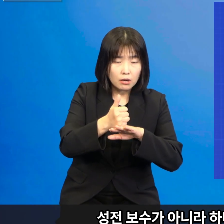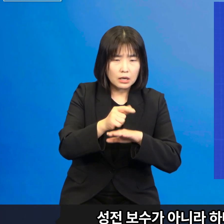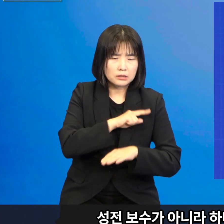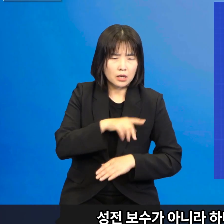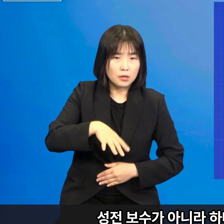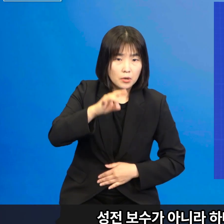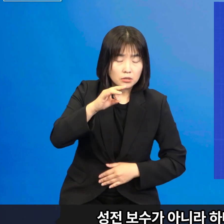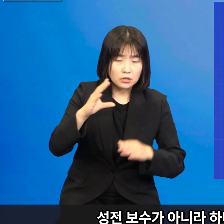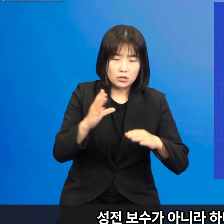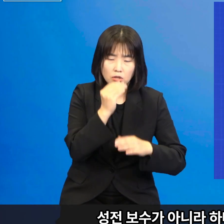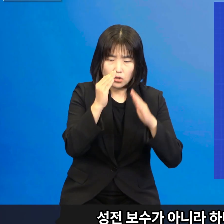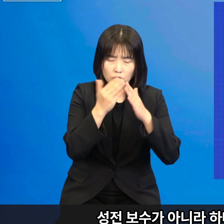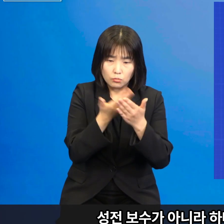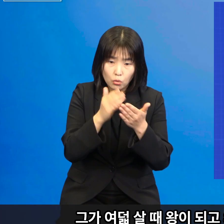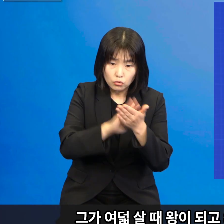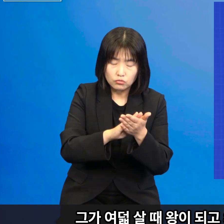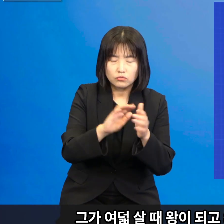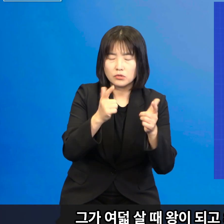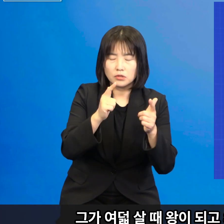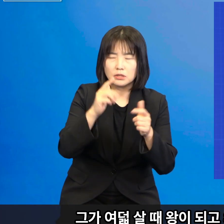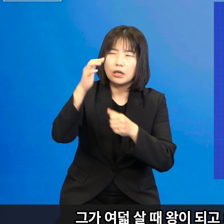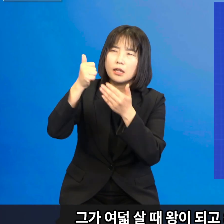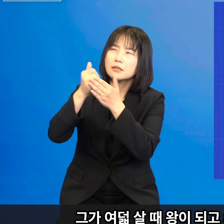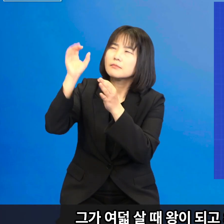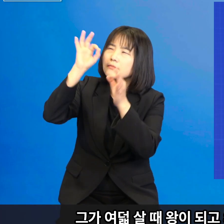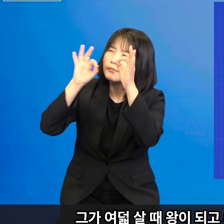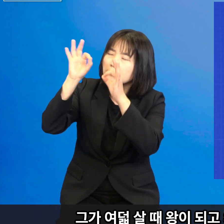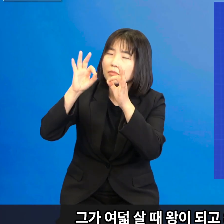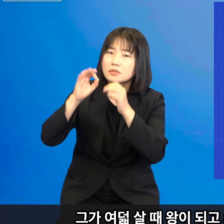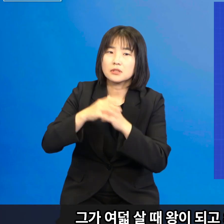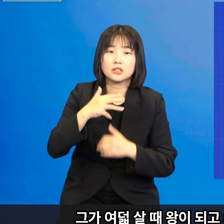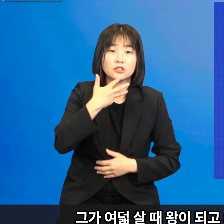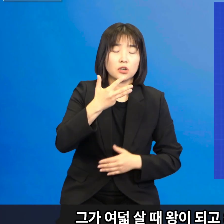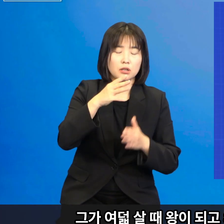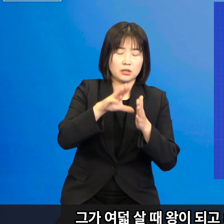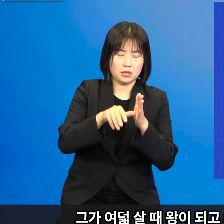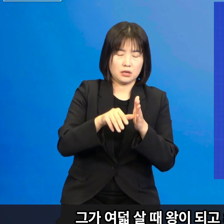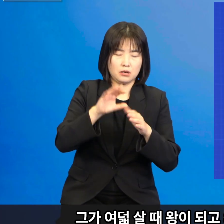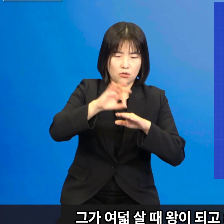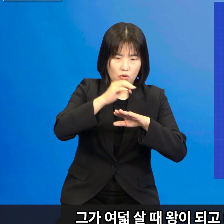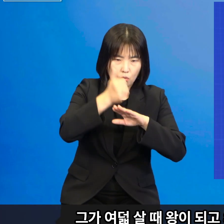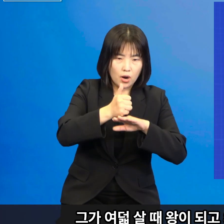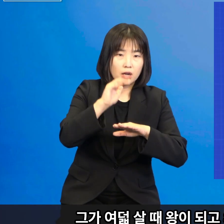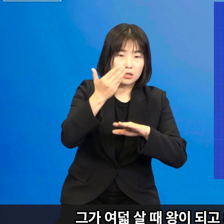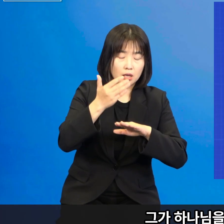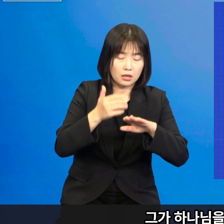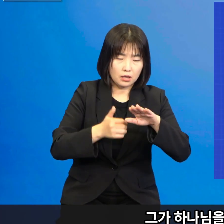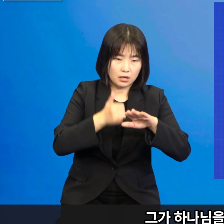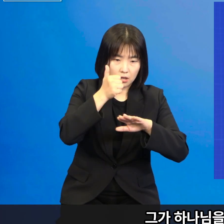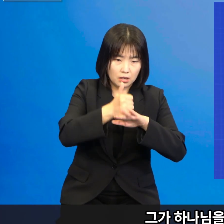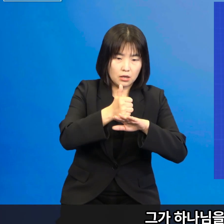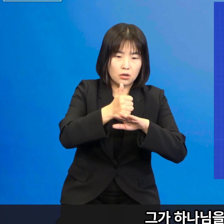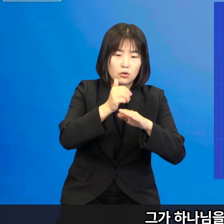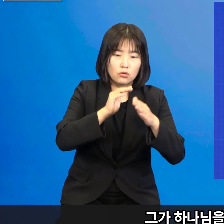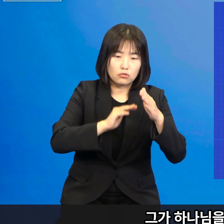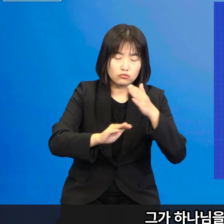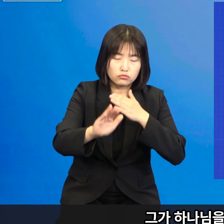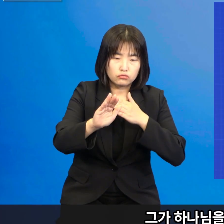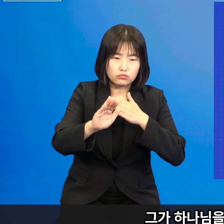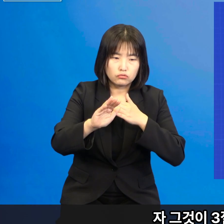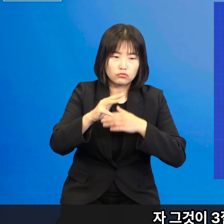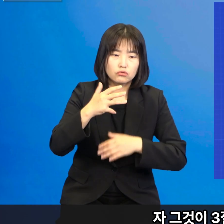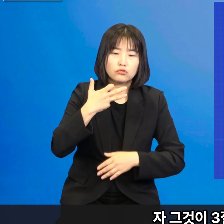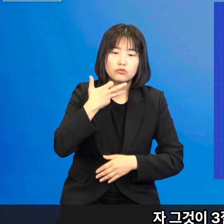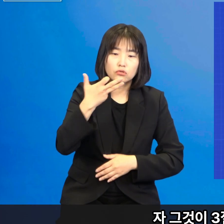아니라 하나님을 찾는 거였습니다. 그가 8살 때 왕이 되고 8년이 지난 16살이 됐을 때 그가 하나님을 찾기